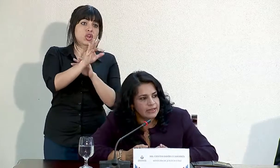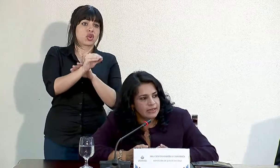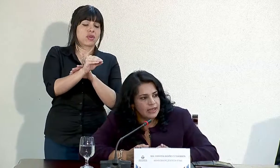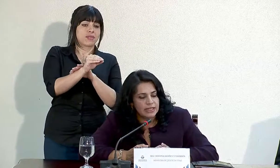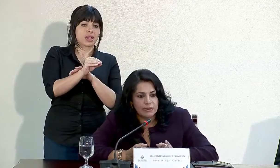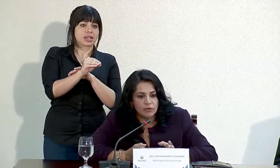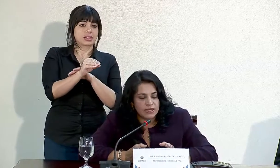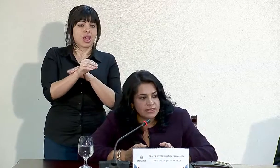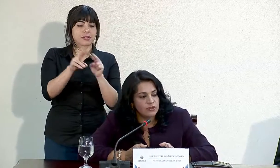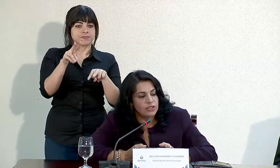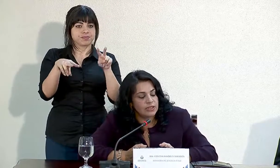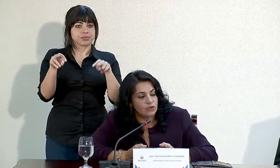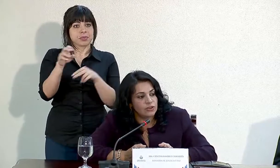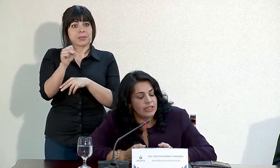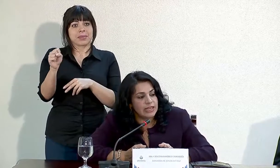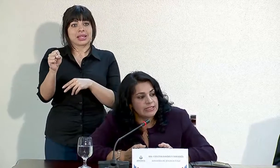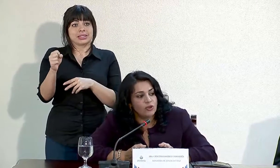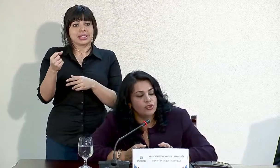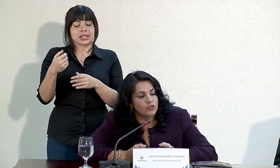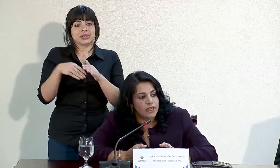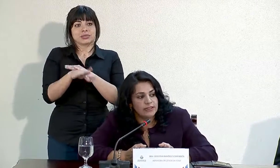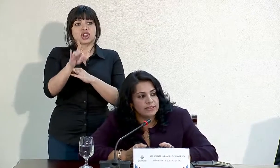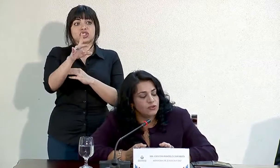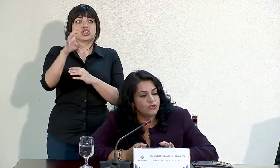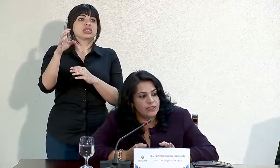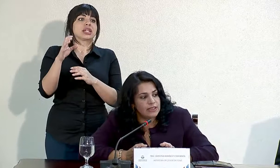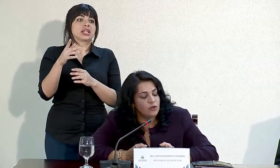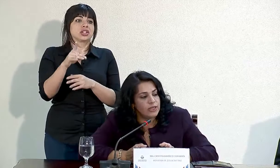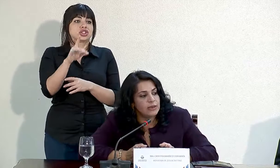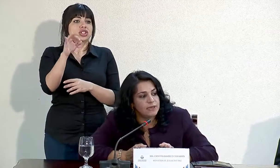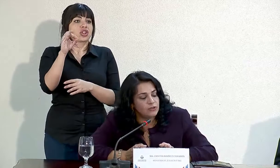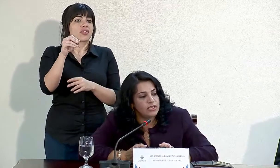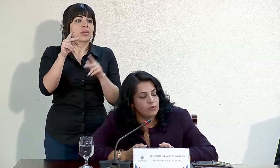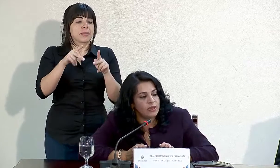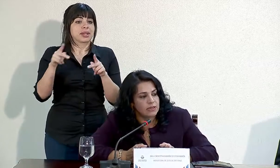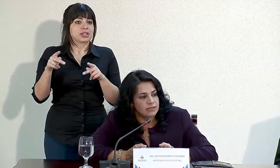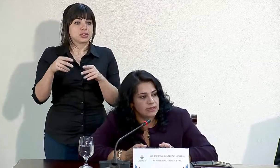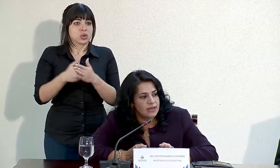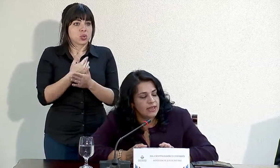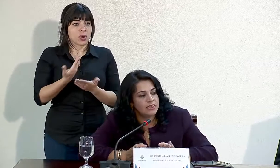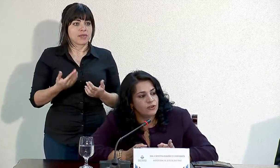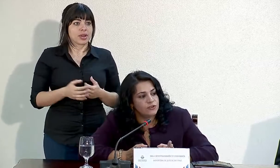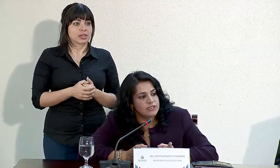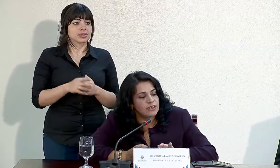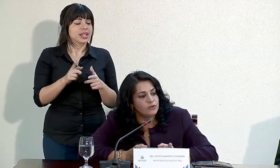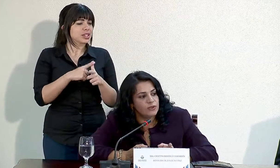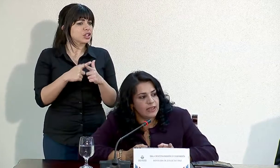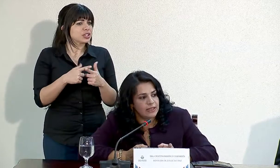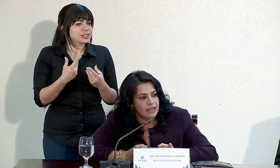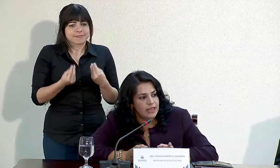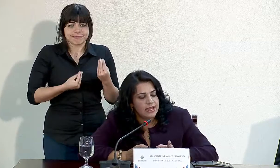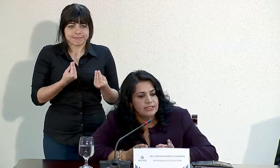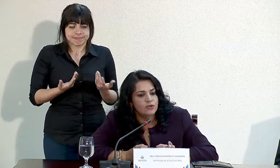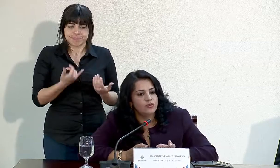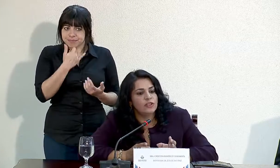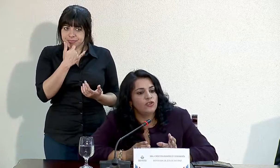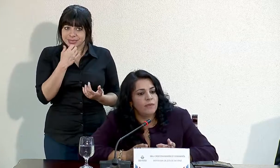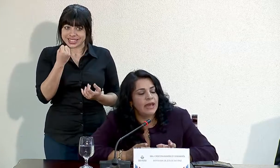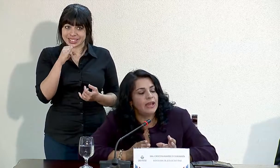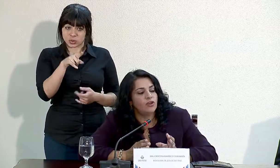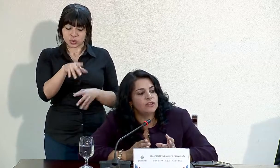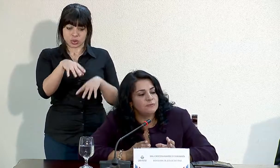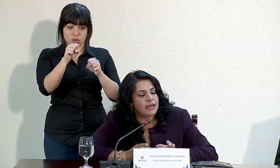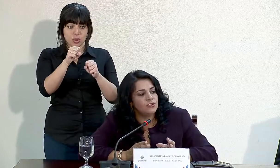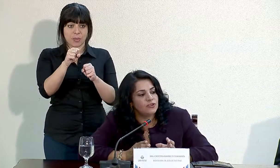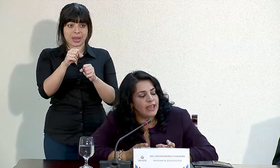90. Tenemos meses donde ingresan 800, 890 personas nuevas. Y entonces, ¿qué sucede? Si usted